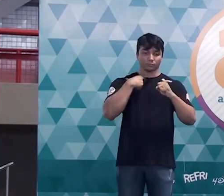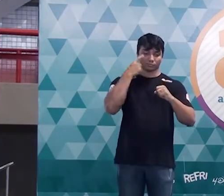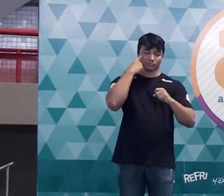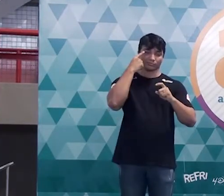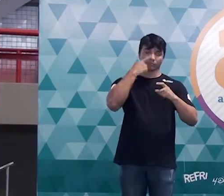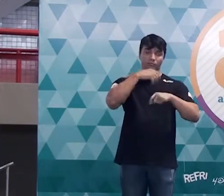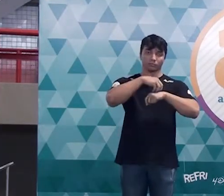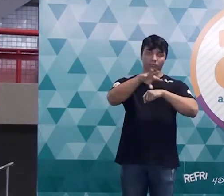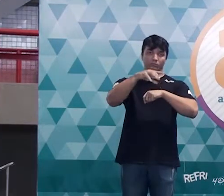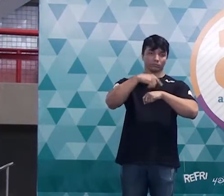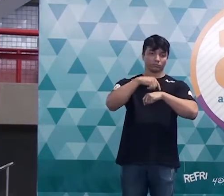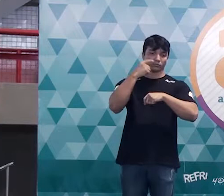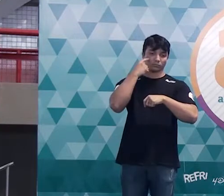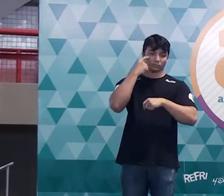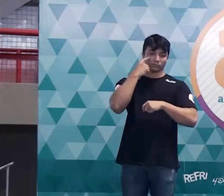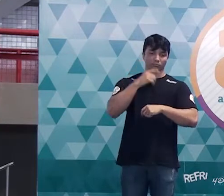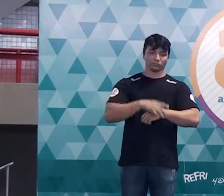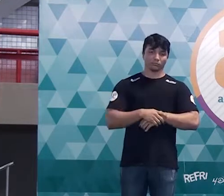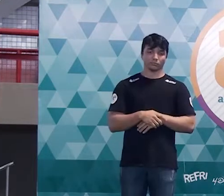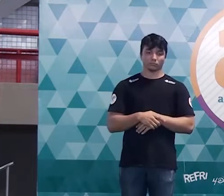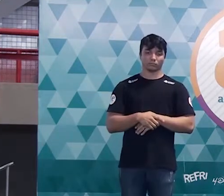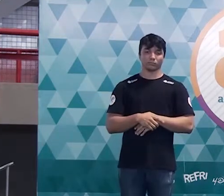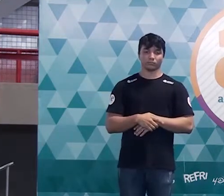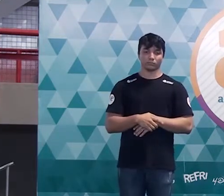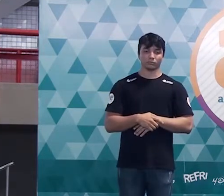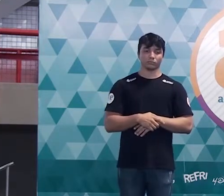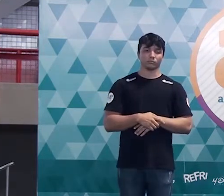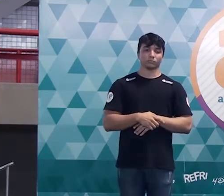para vocês, para a gente começar. Vejam.